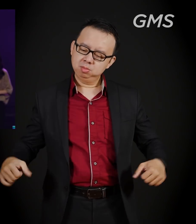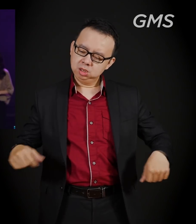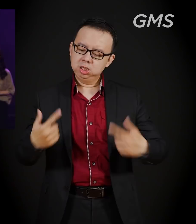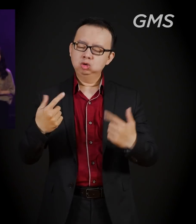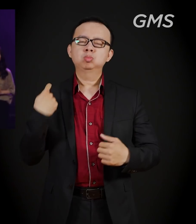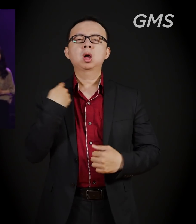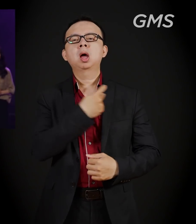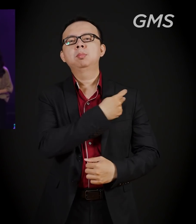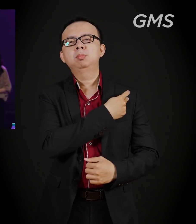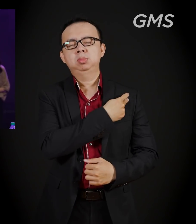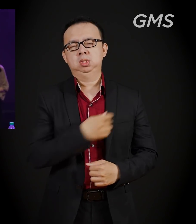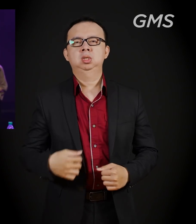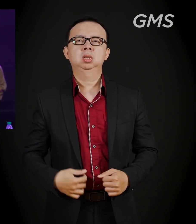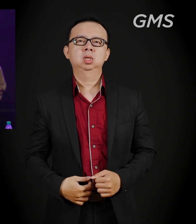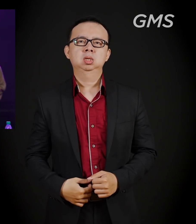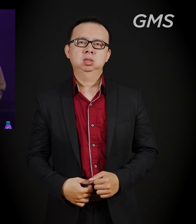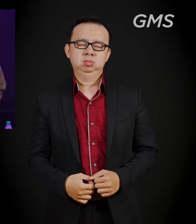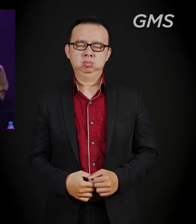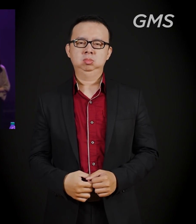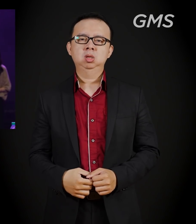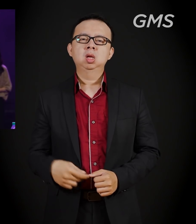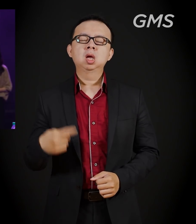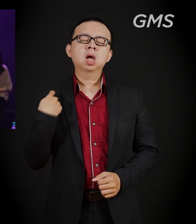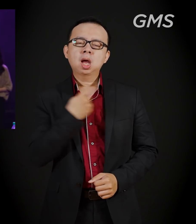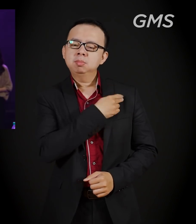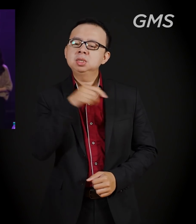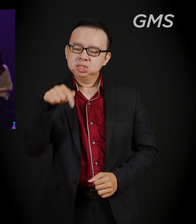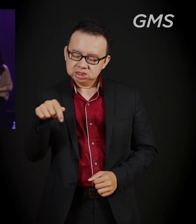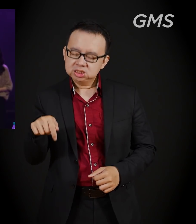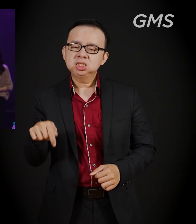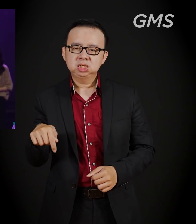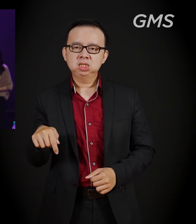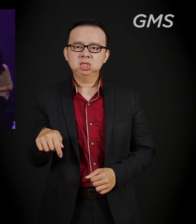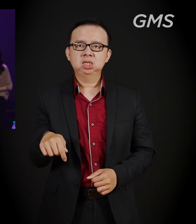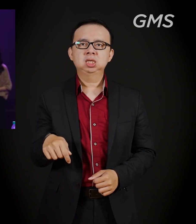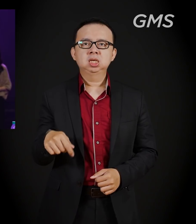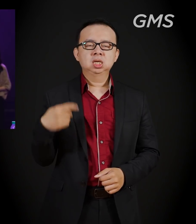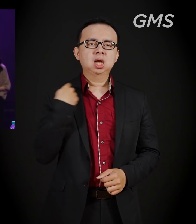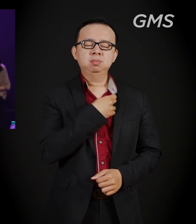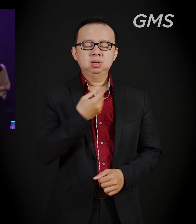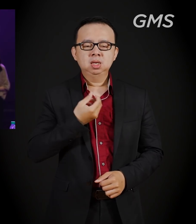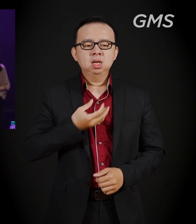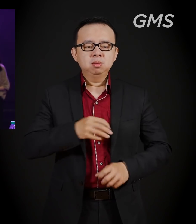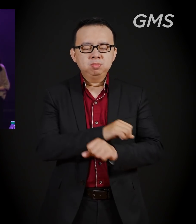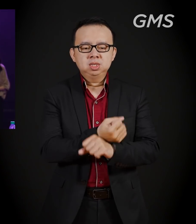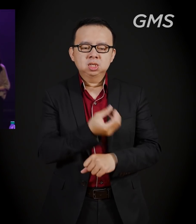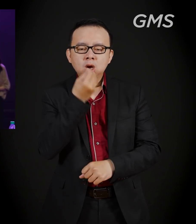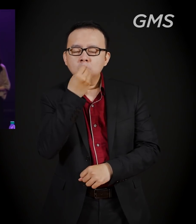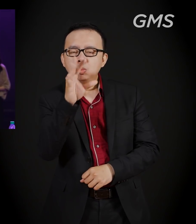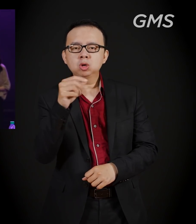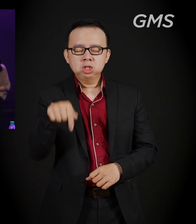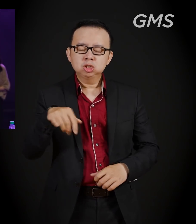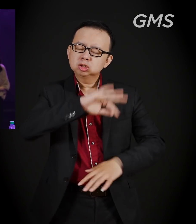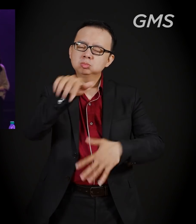biasa kuasamu yang kami alami. Kalau kami ada sampai hari ini, dapat kami katakan semua hanya